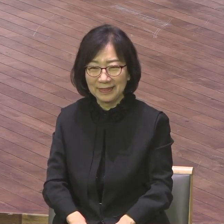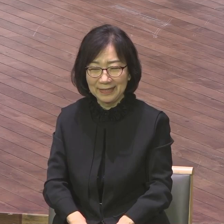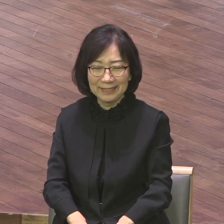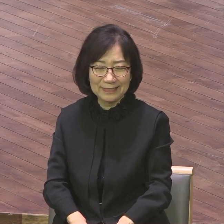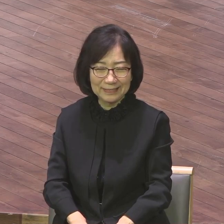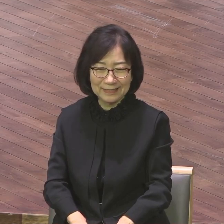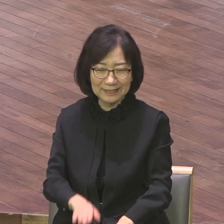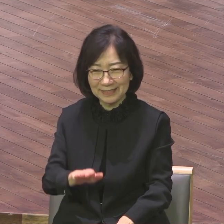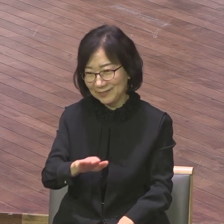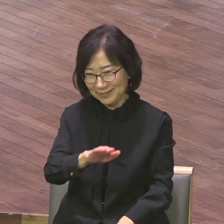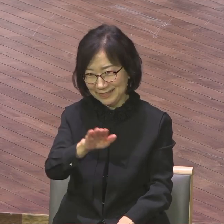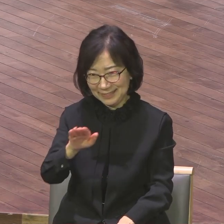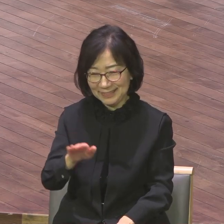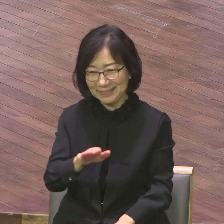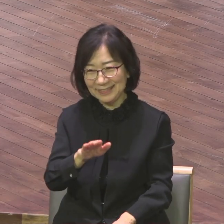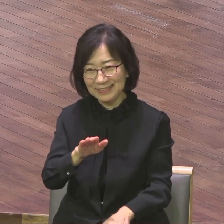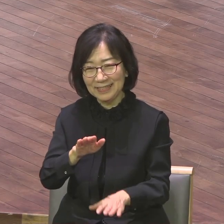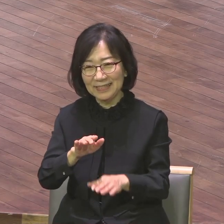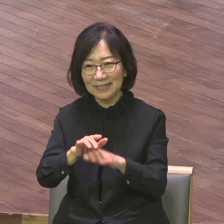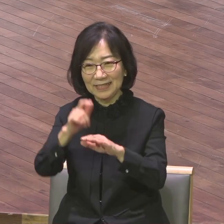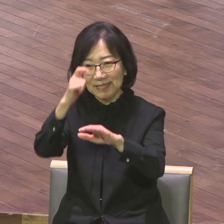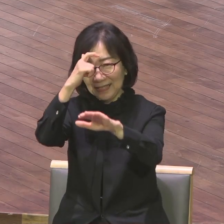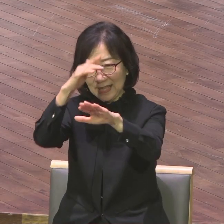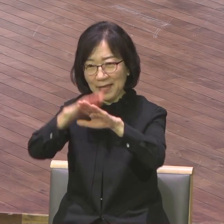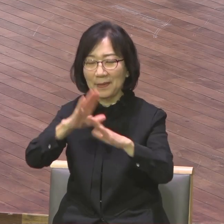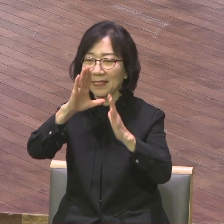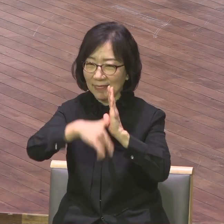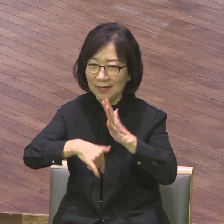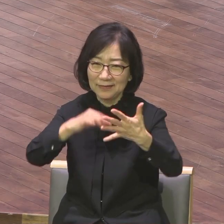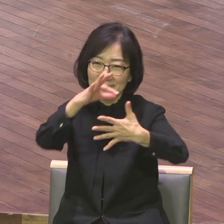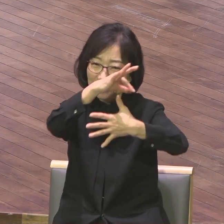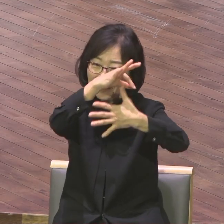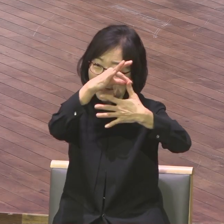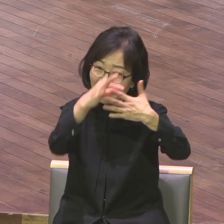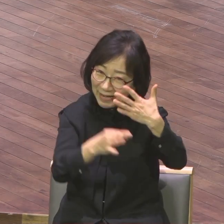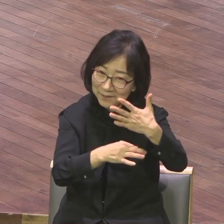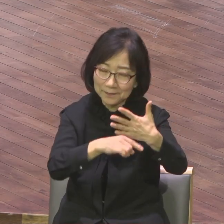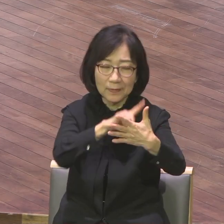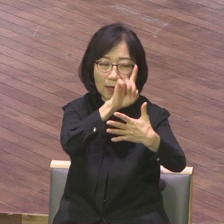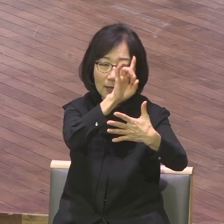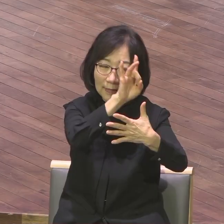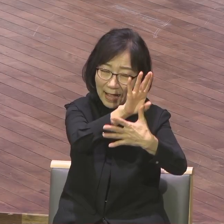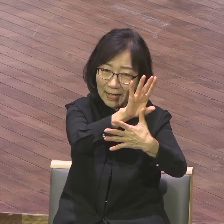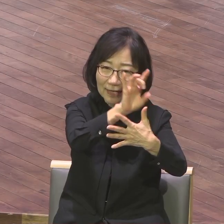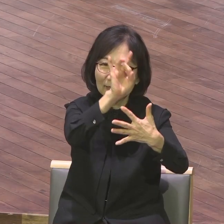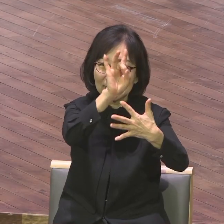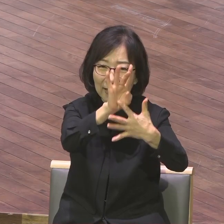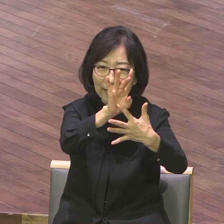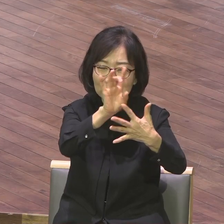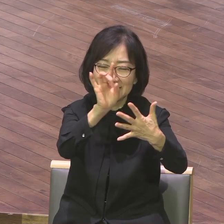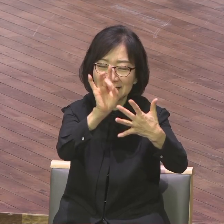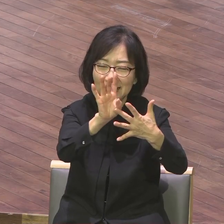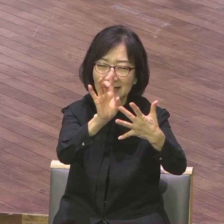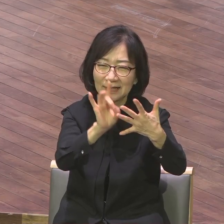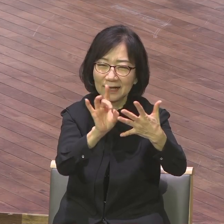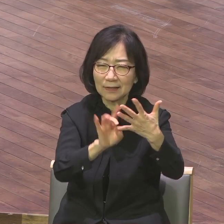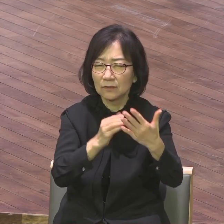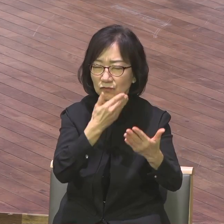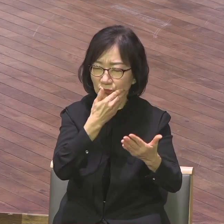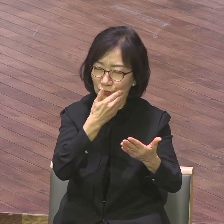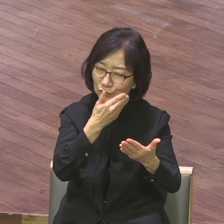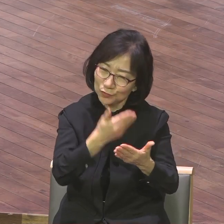우리는 이 예배의 모든 순서가 가지고 있는 의미를 하나하나